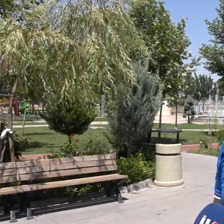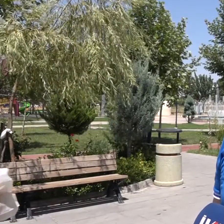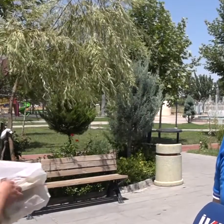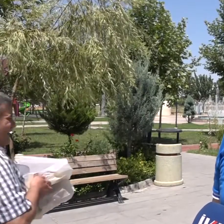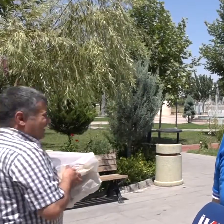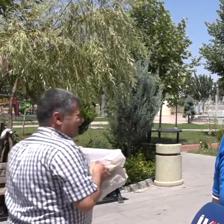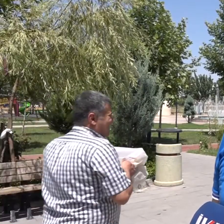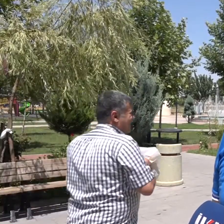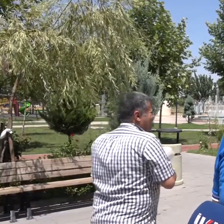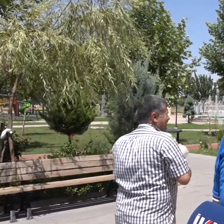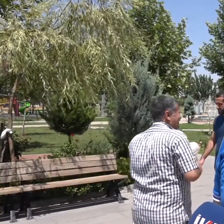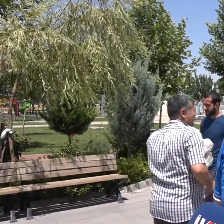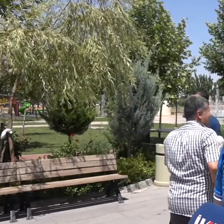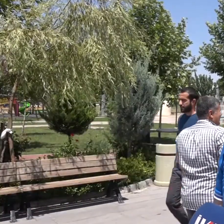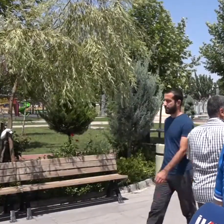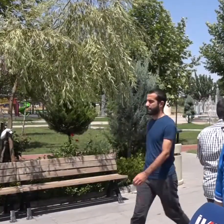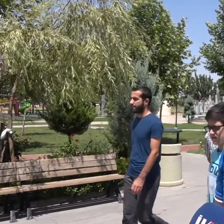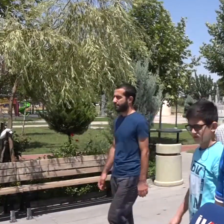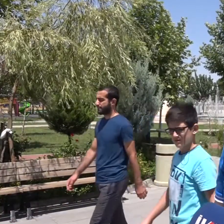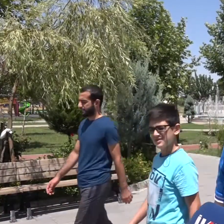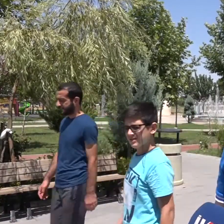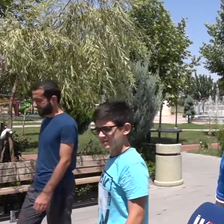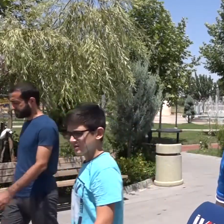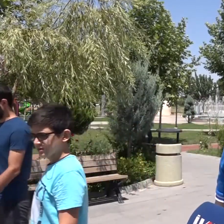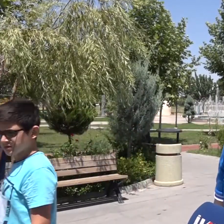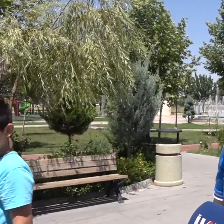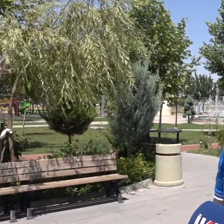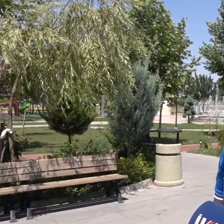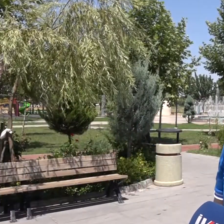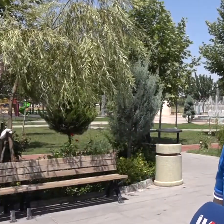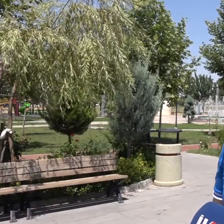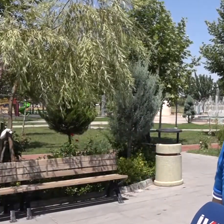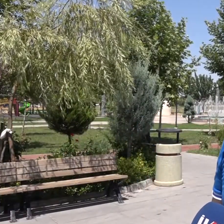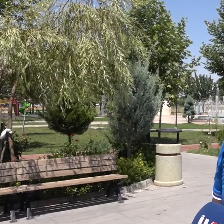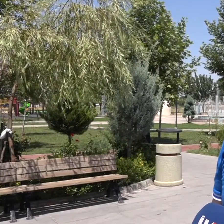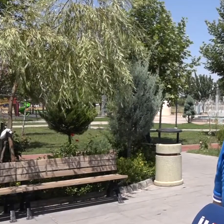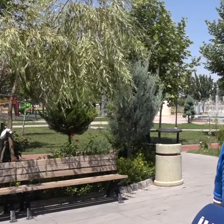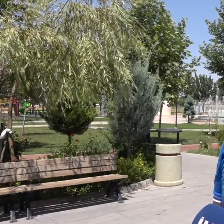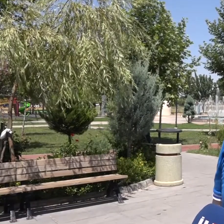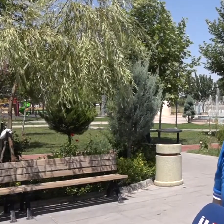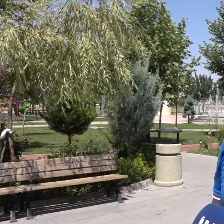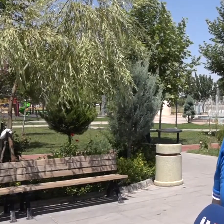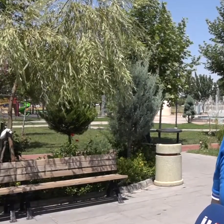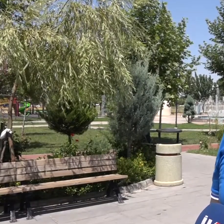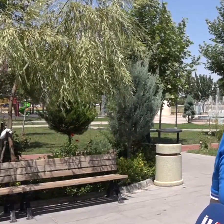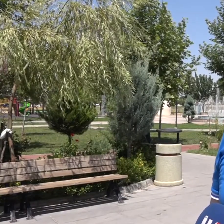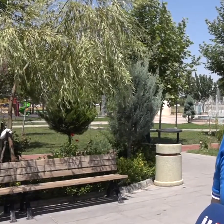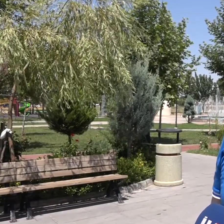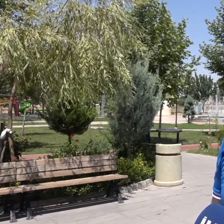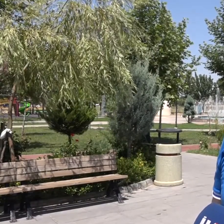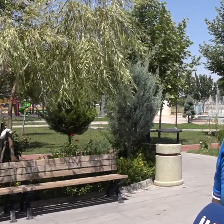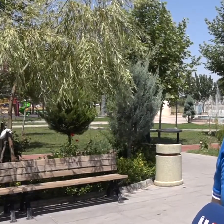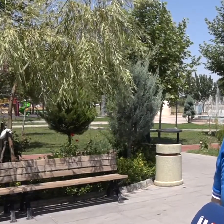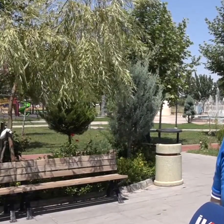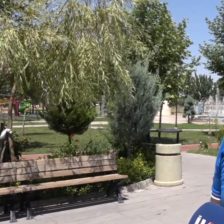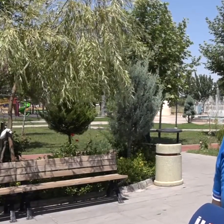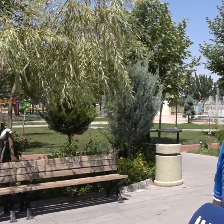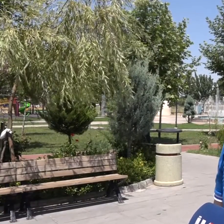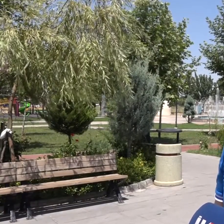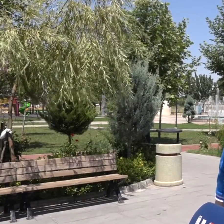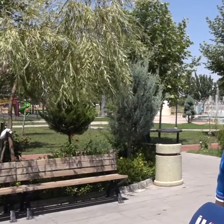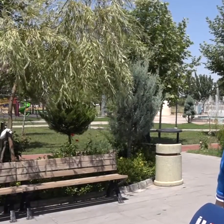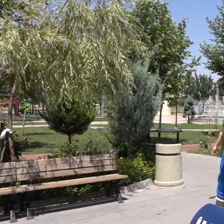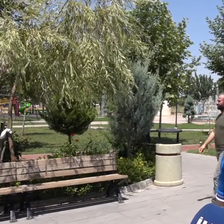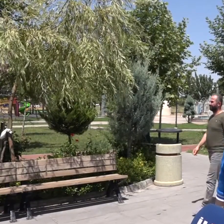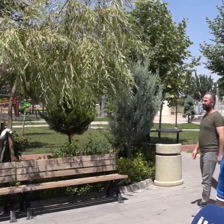imam hocalarımızın duyarlılığını gördüm. Çalışmaları gayet başarılı. İşitme engellerinin de ne söyleneceğini, yani din hakkında